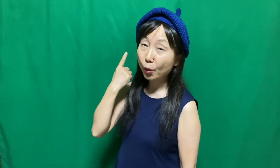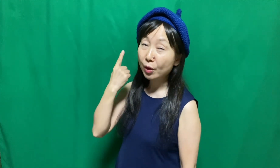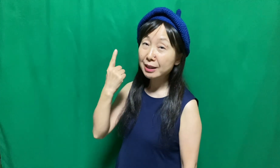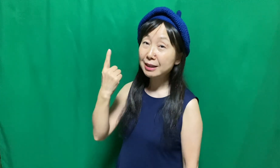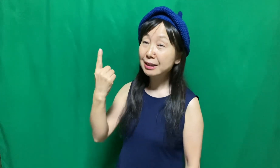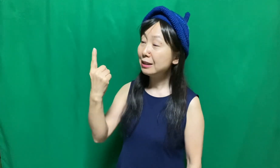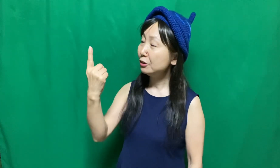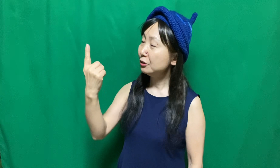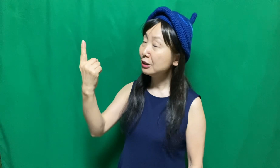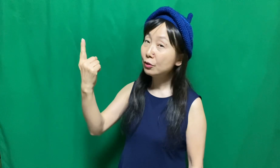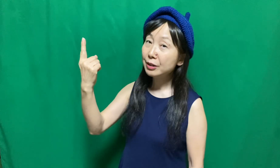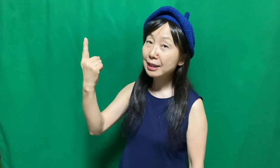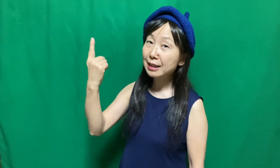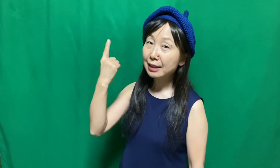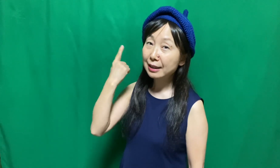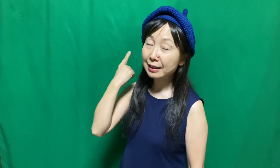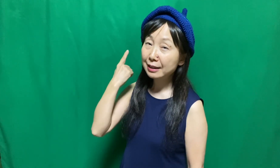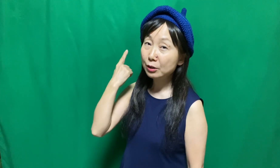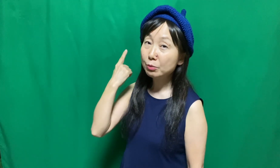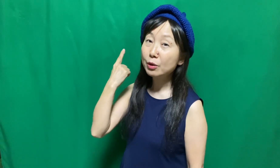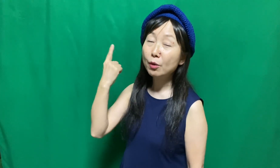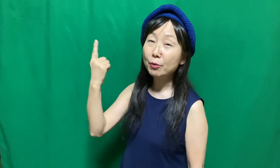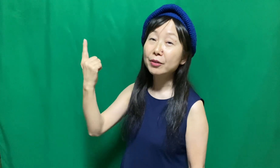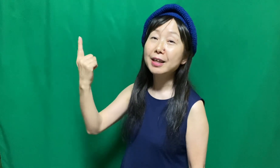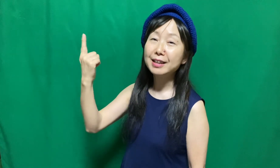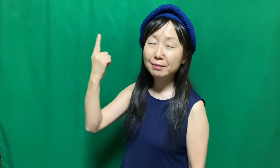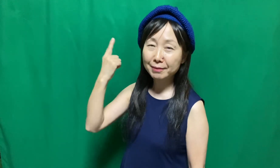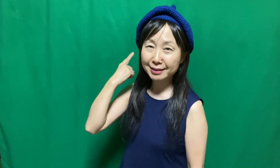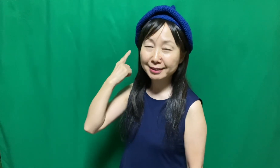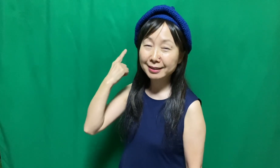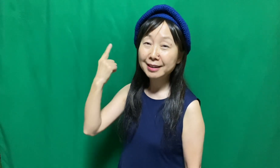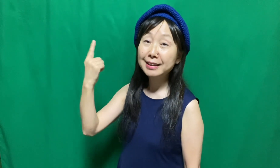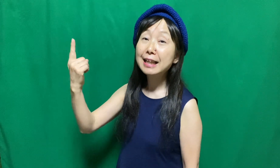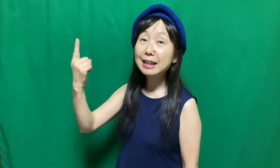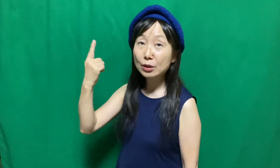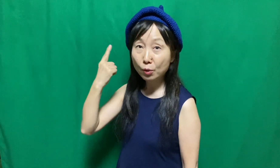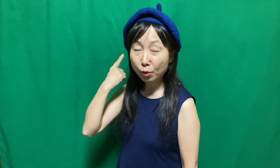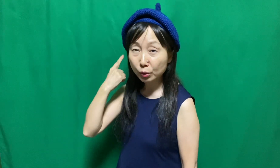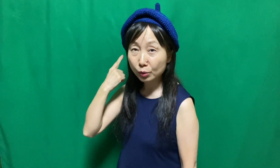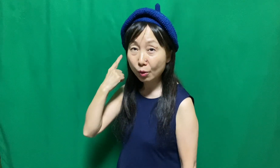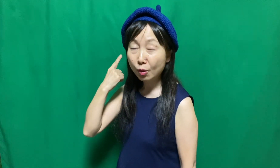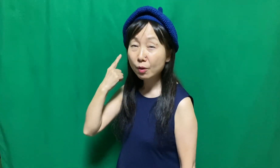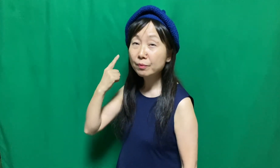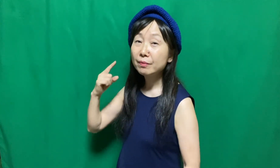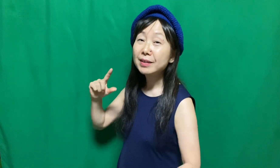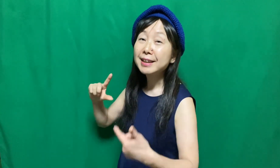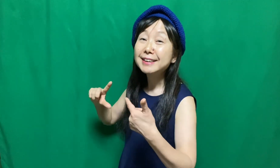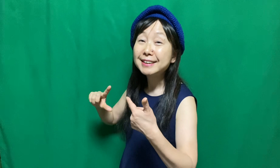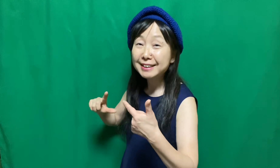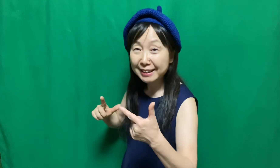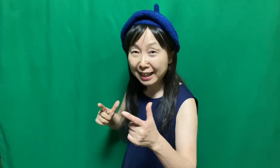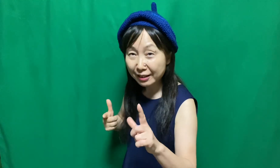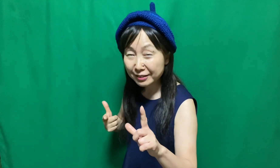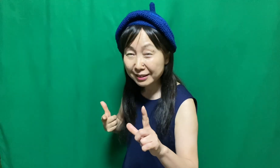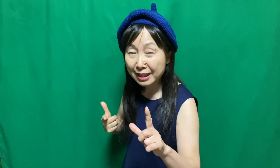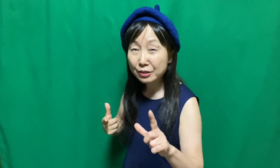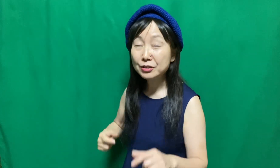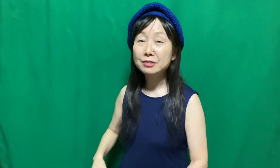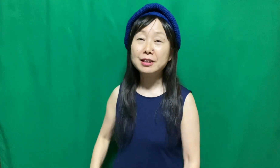一日後ろに指を持っていきます。で、昨日と違うっていう手話なん